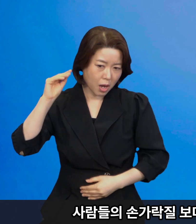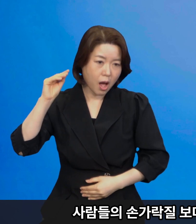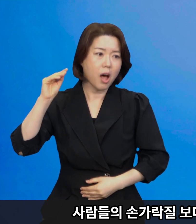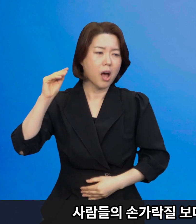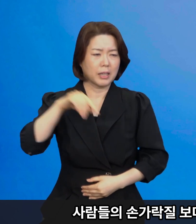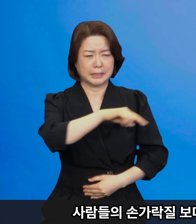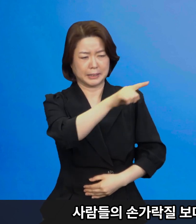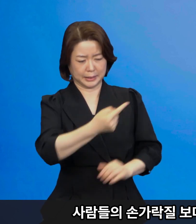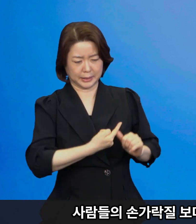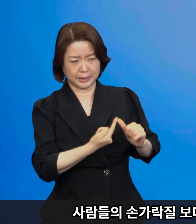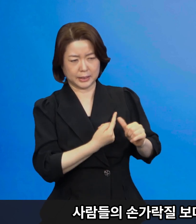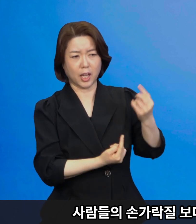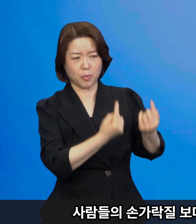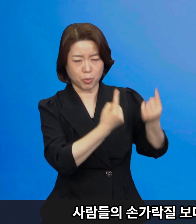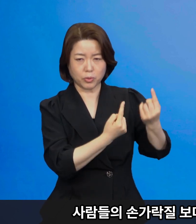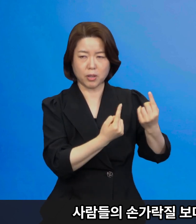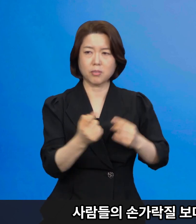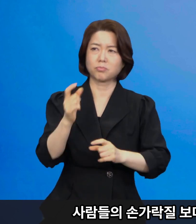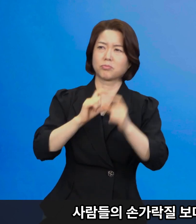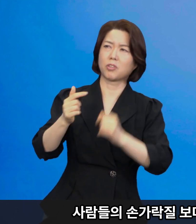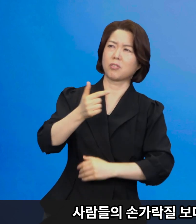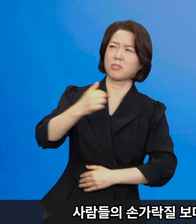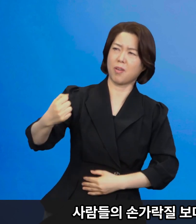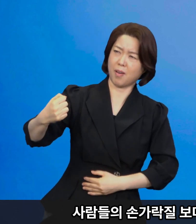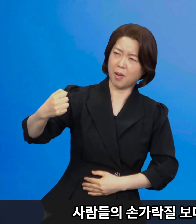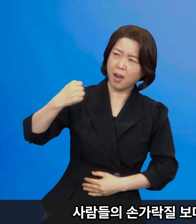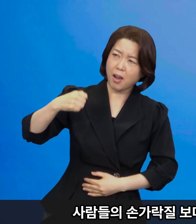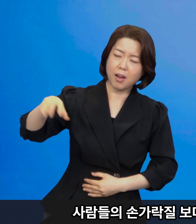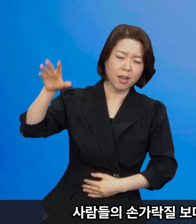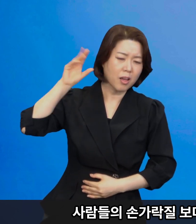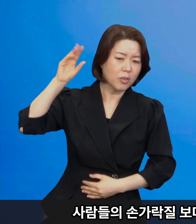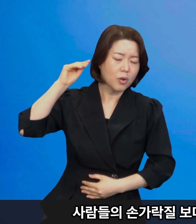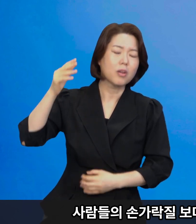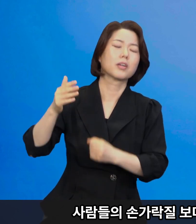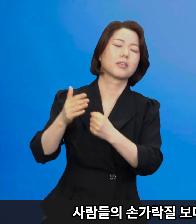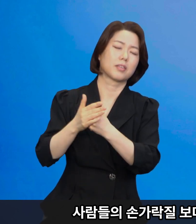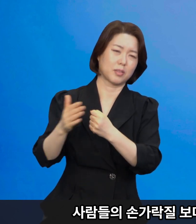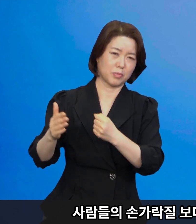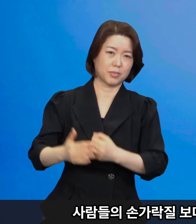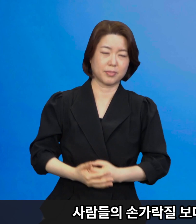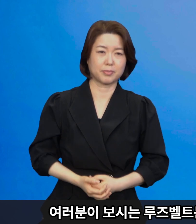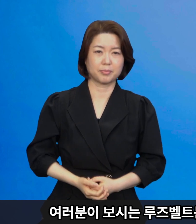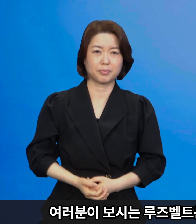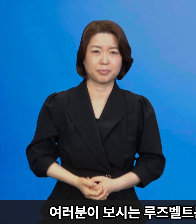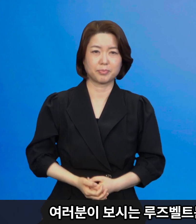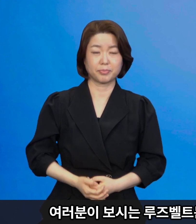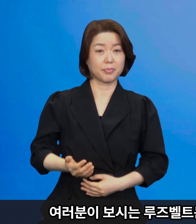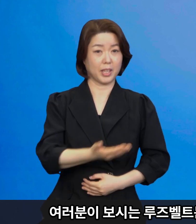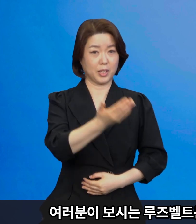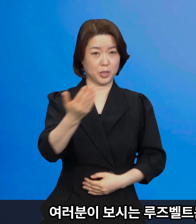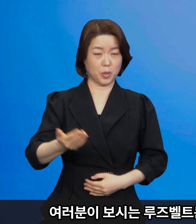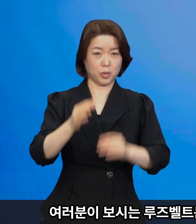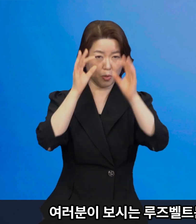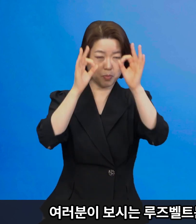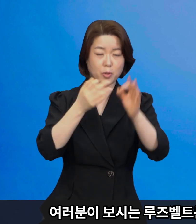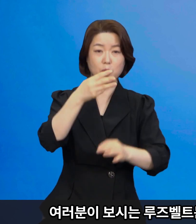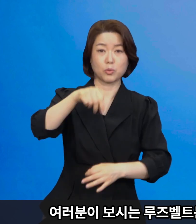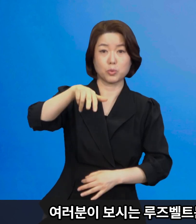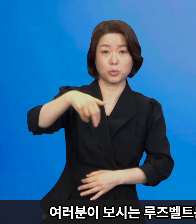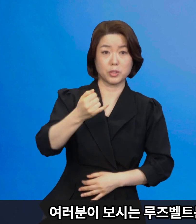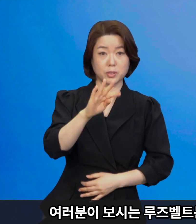사람들의 손가락질보다 더 크게 들렸기 때문입니다. 여러분이 보시는